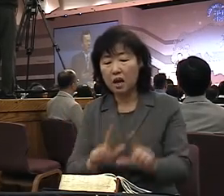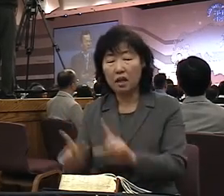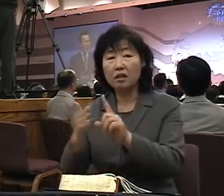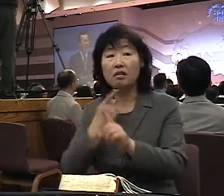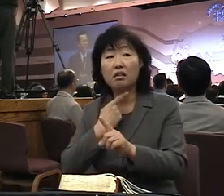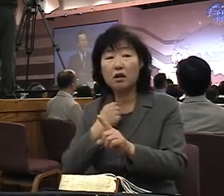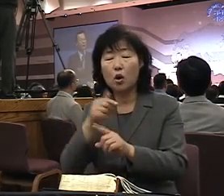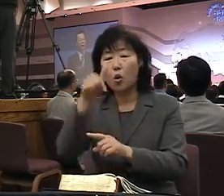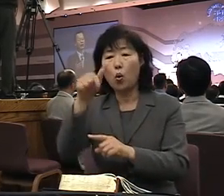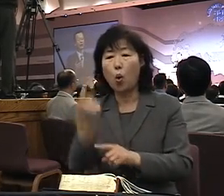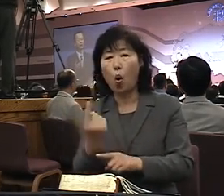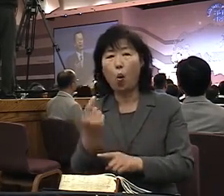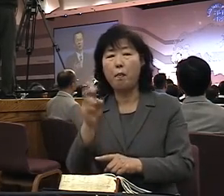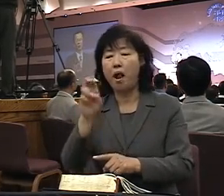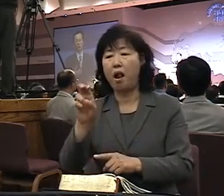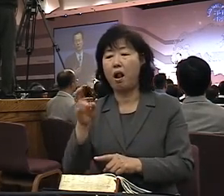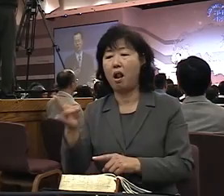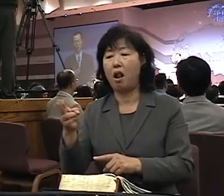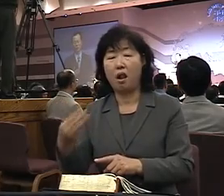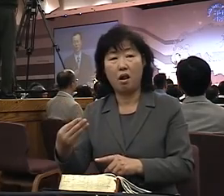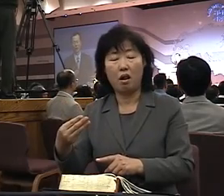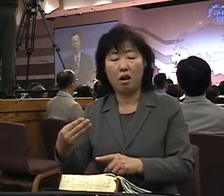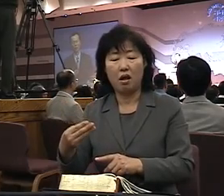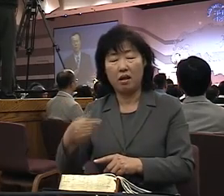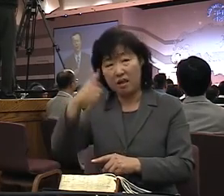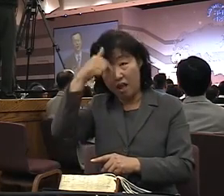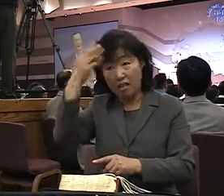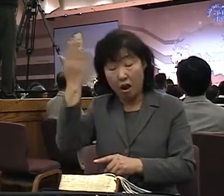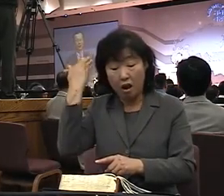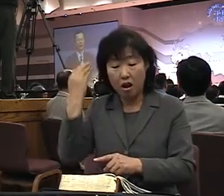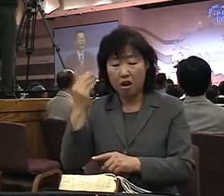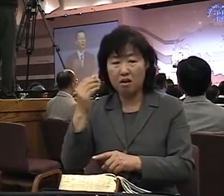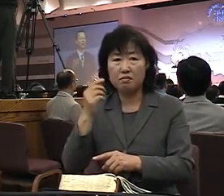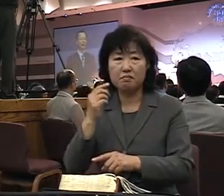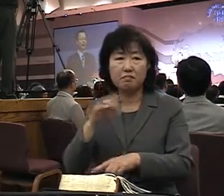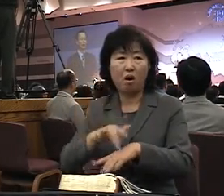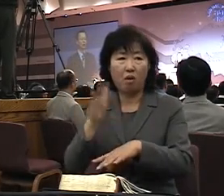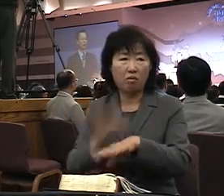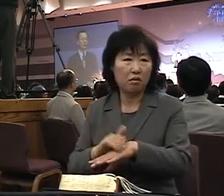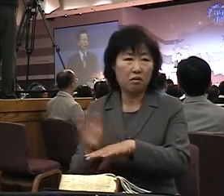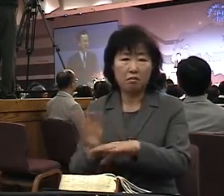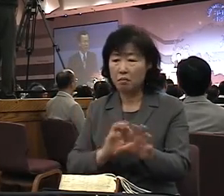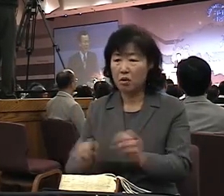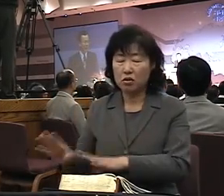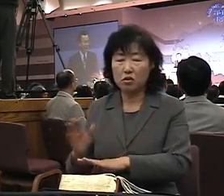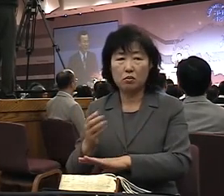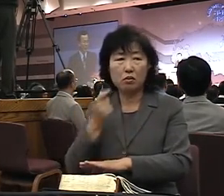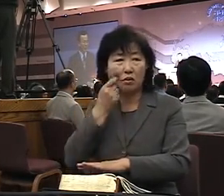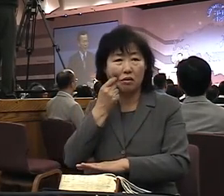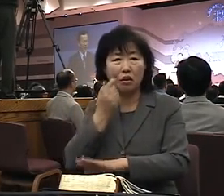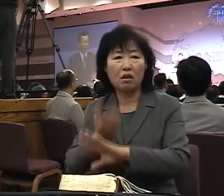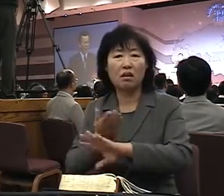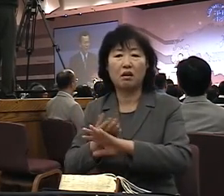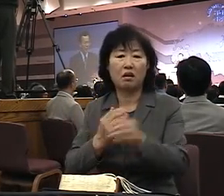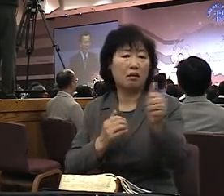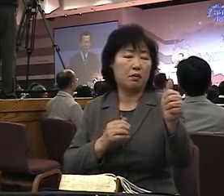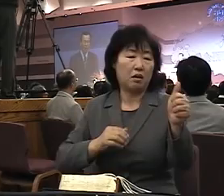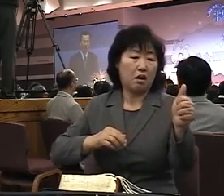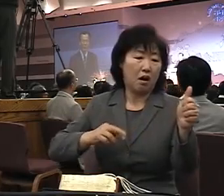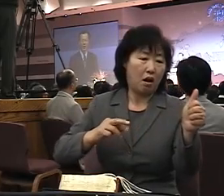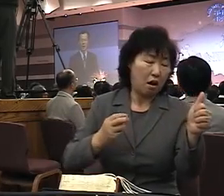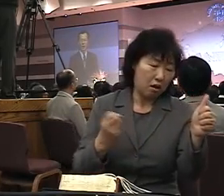살았던 고멜이 옛날 그 버릇을 버리지 못하고 다른 남자에게 가서 또한 살게 됩니다. 그때